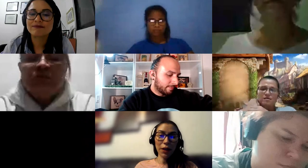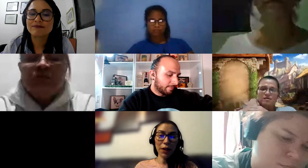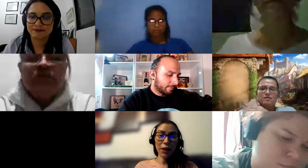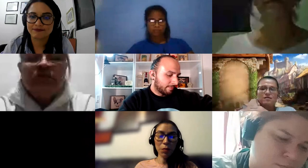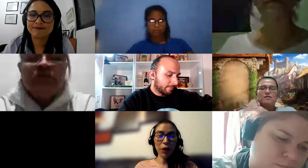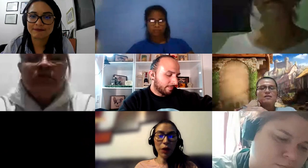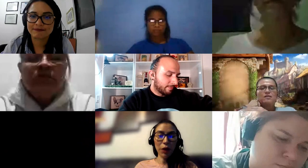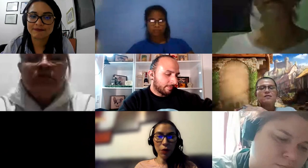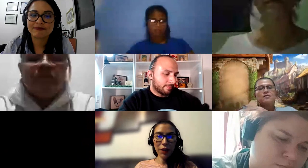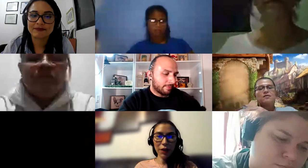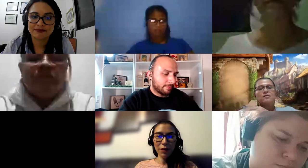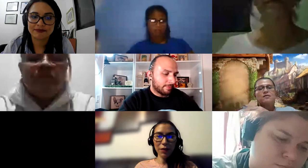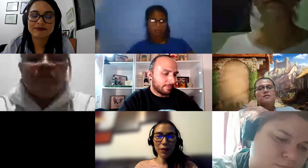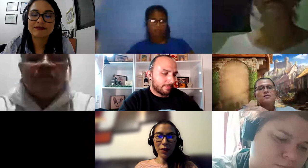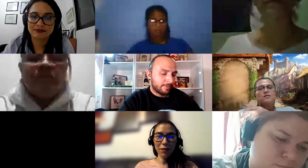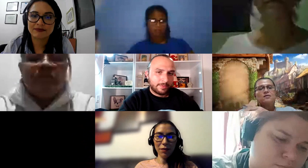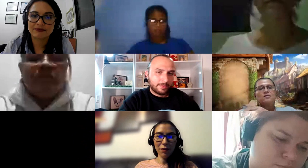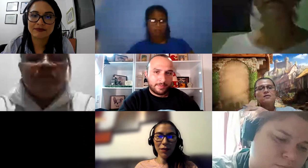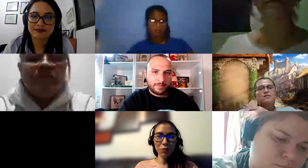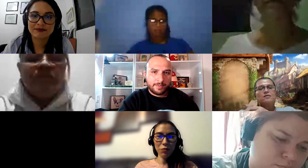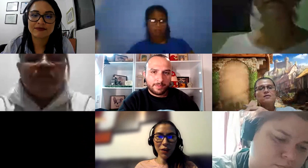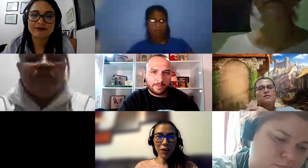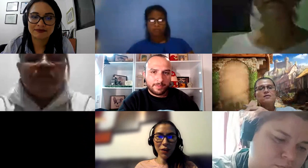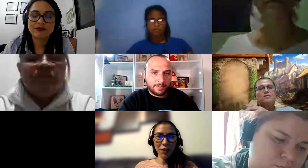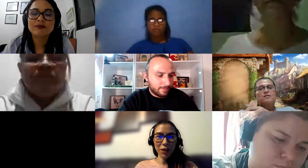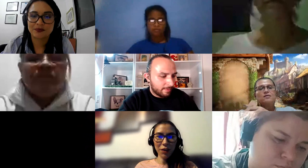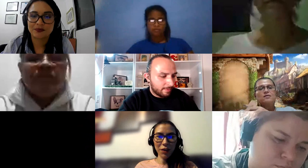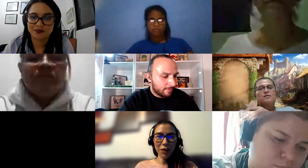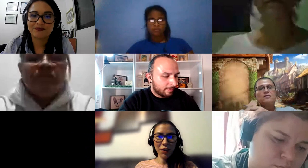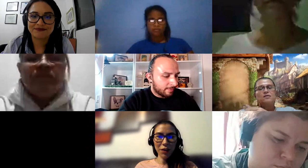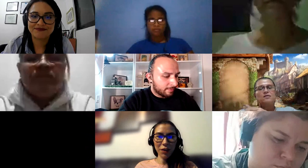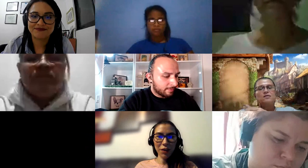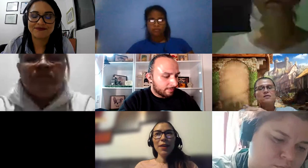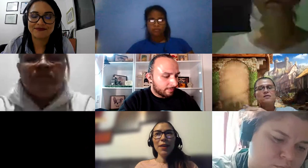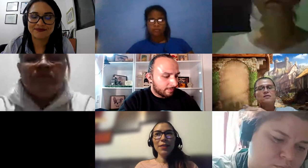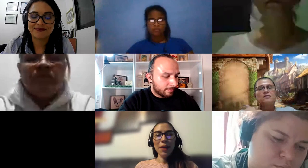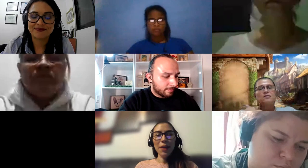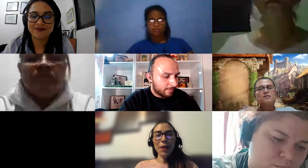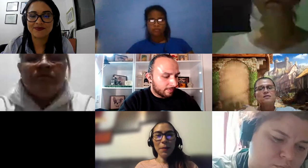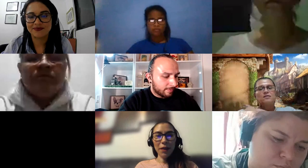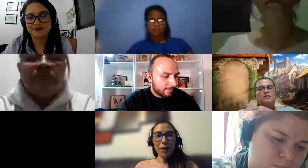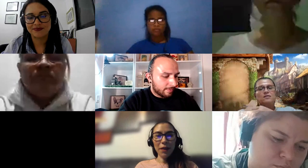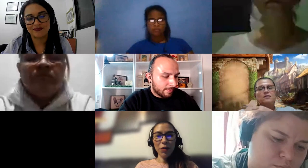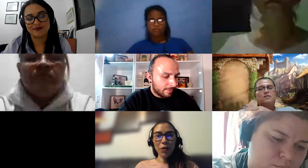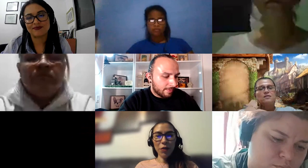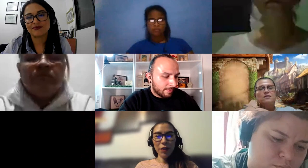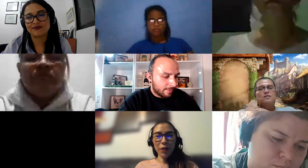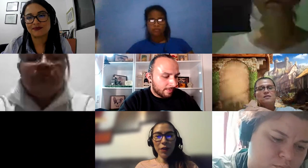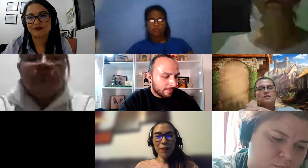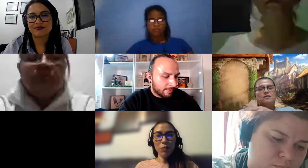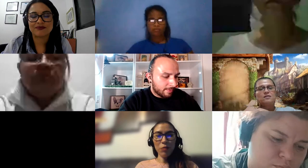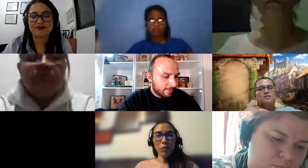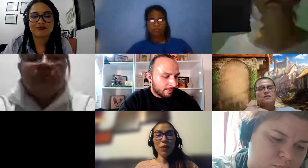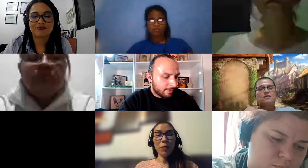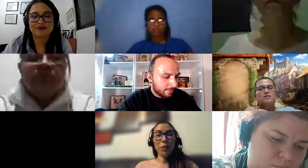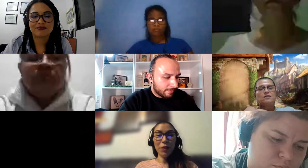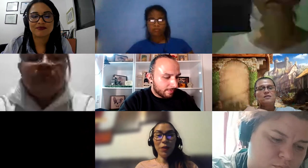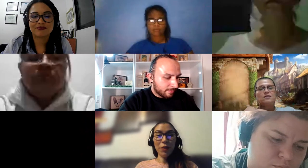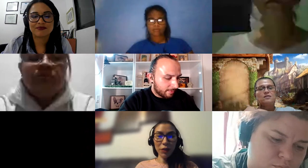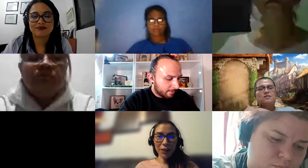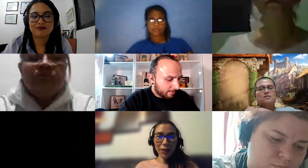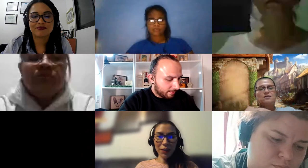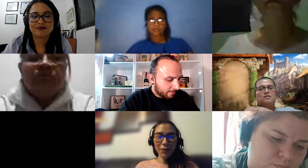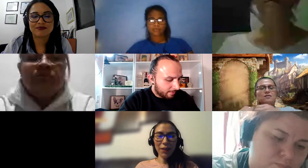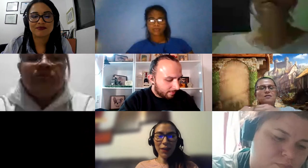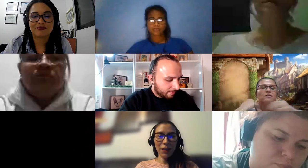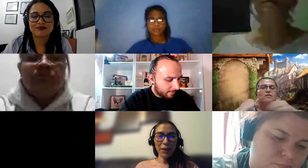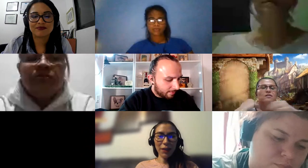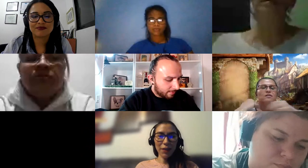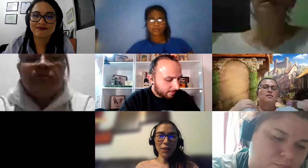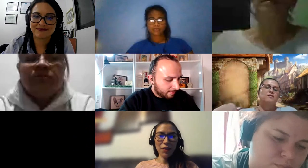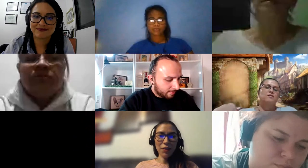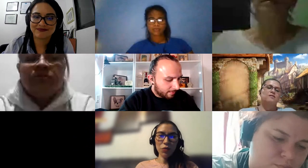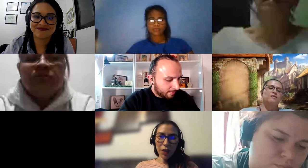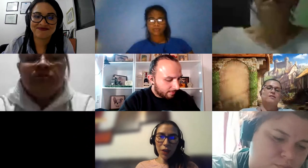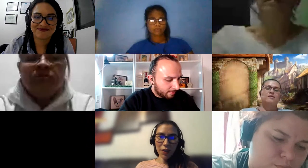brindar por ahora ningún certificado. Sin embargo, vamos a tomar nota del interés de